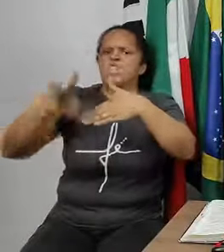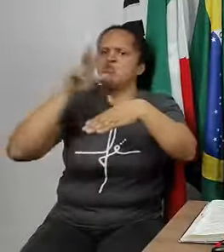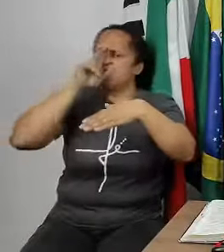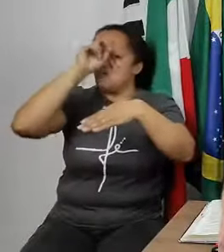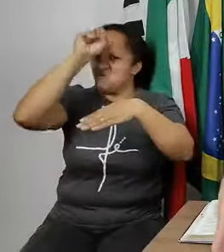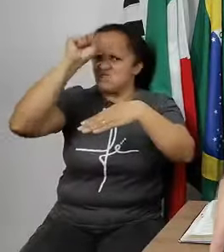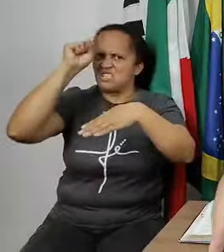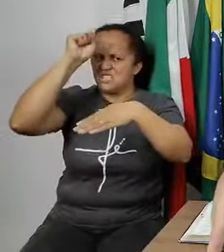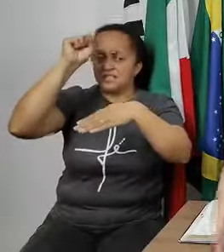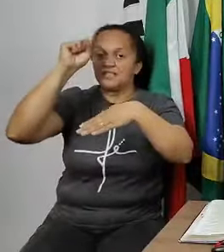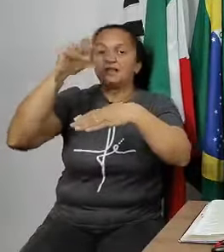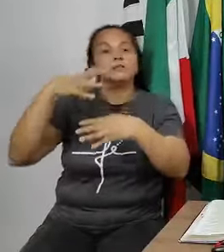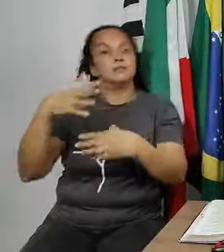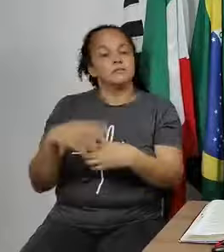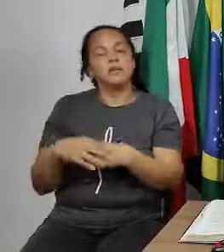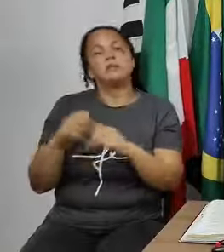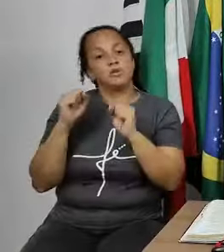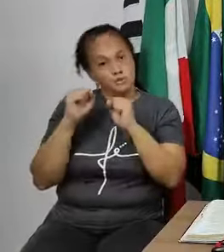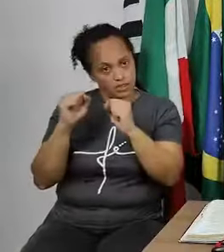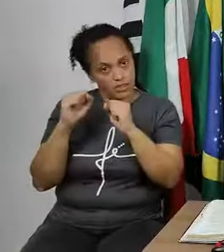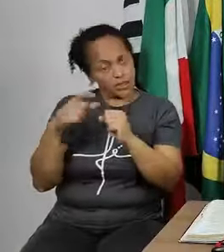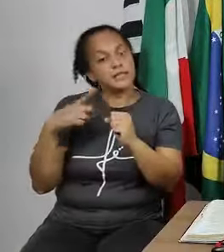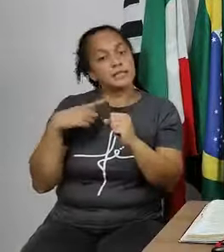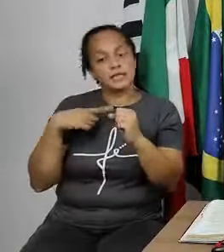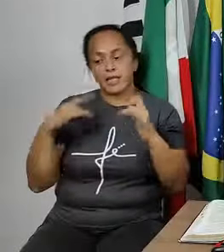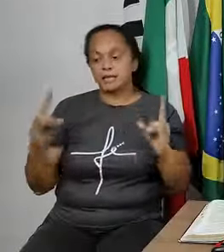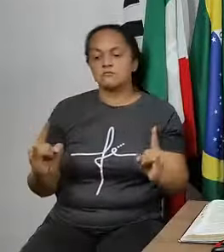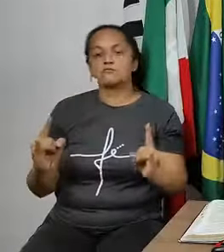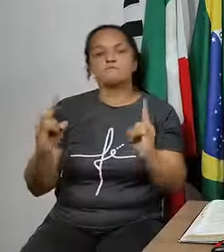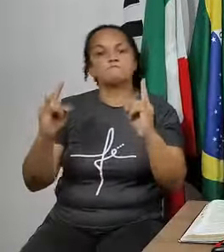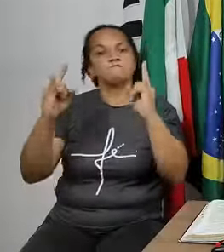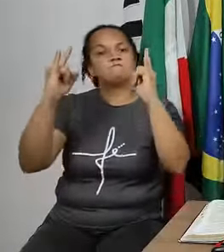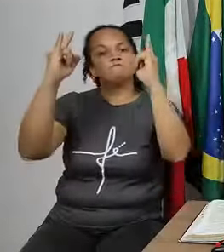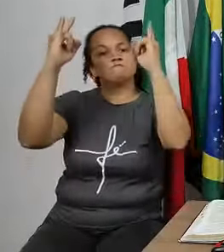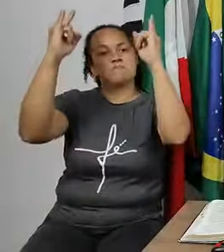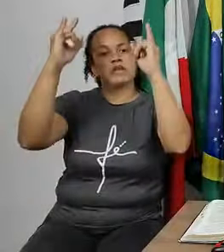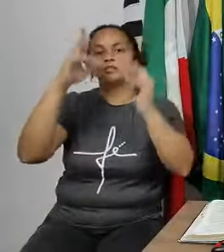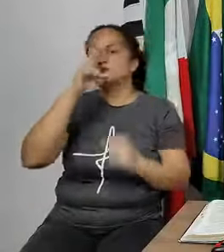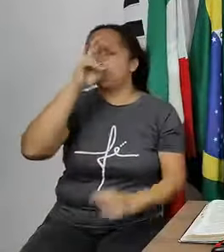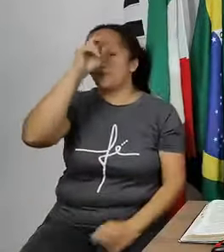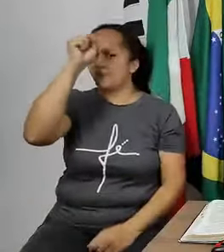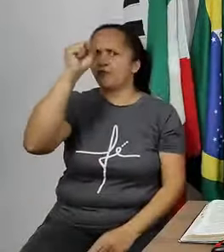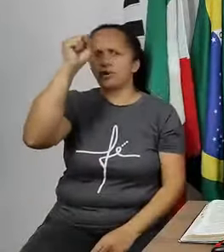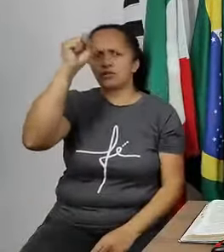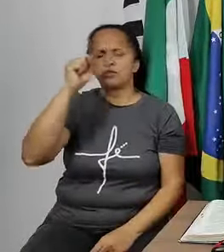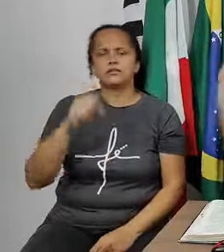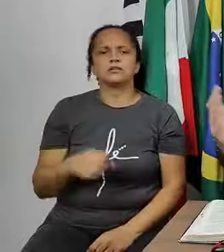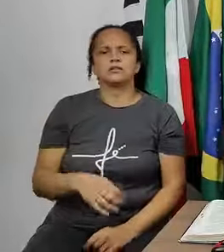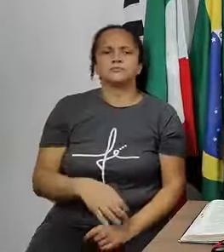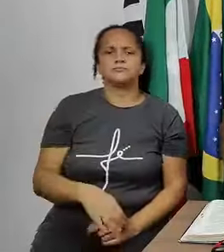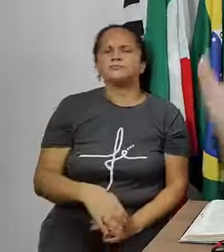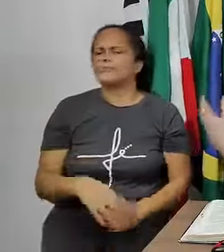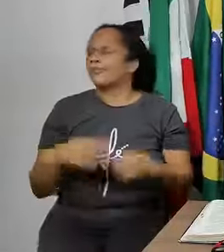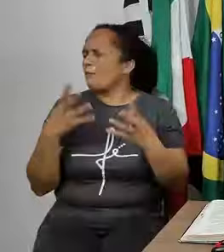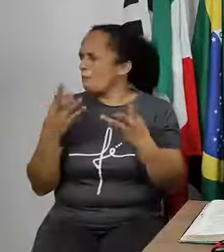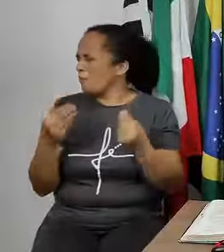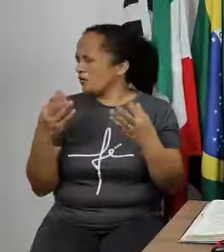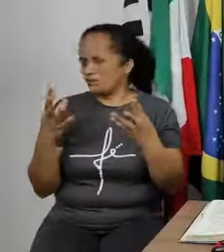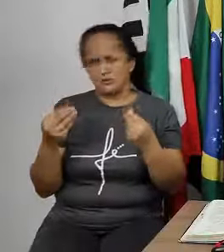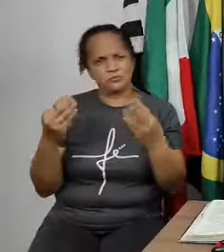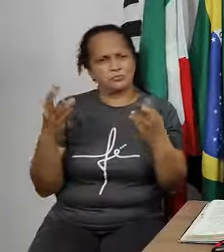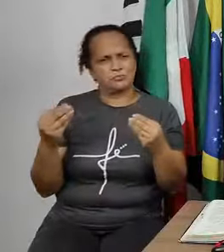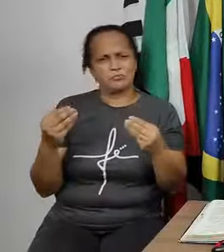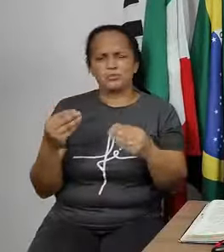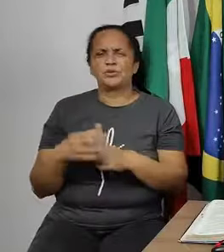lá fazer toda a fundação que vai sustentar 20 andares. Toneladas e toneladas